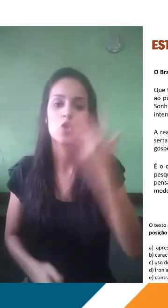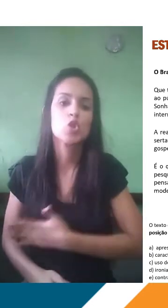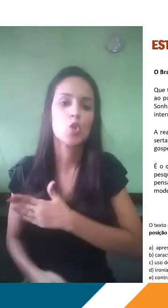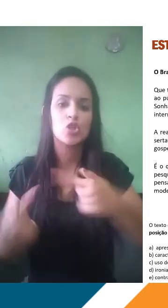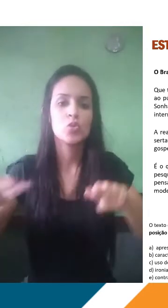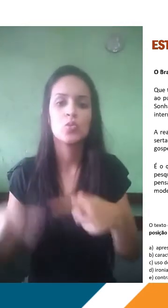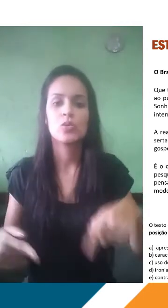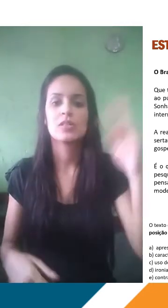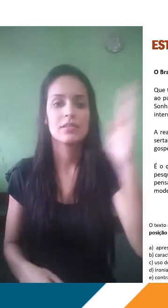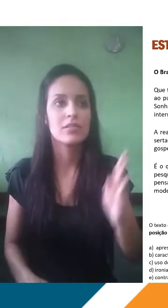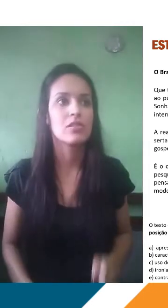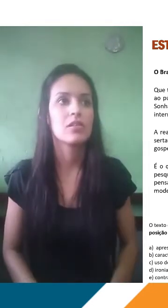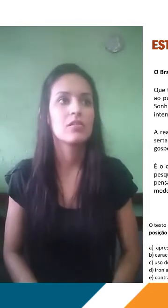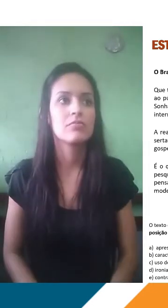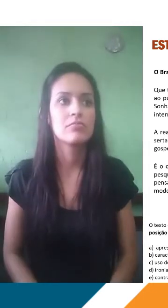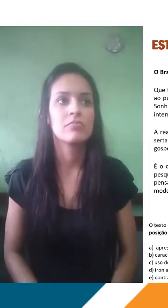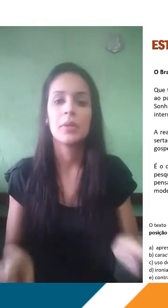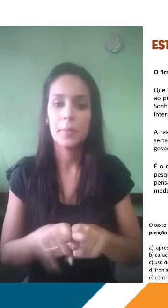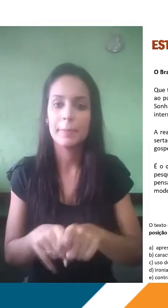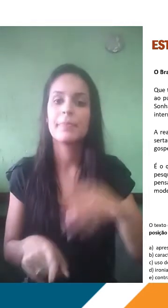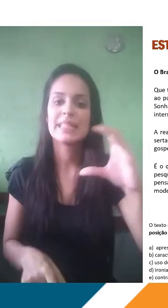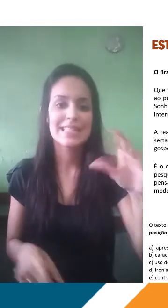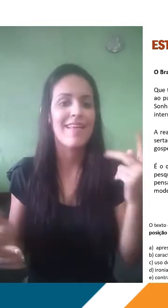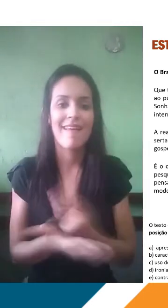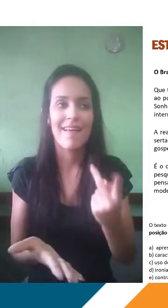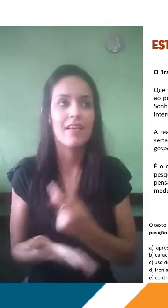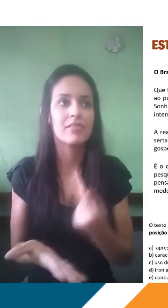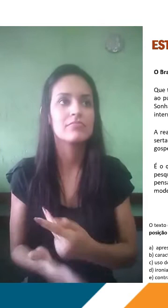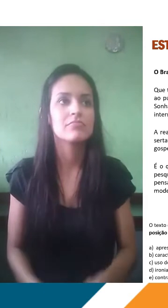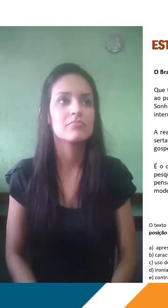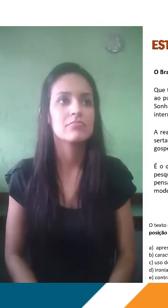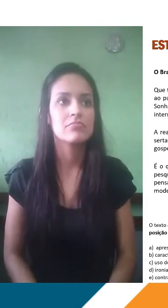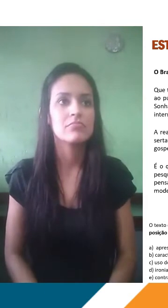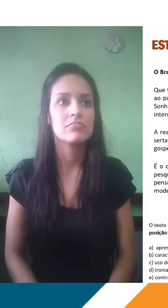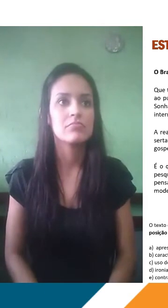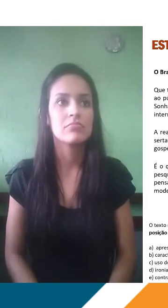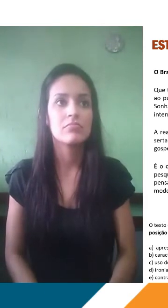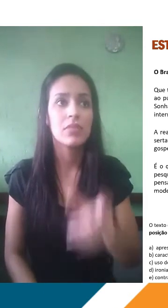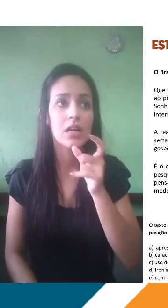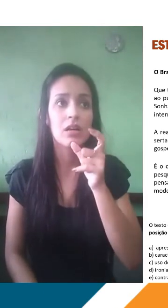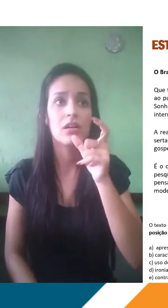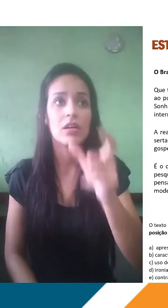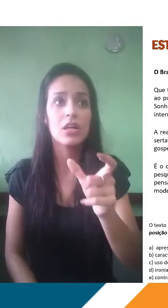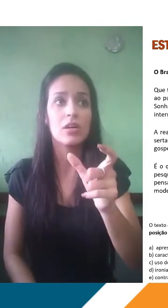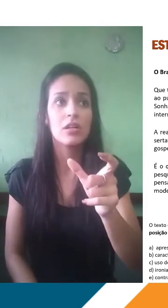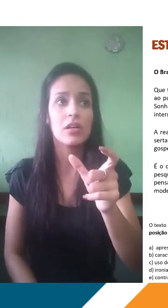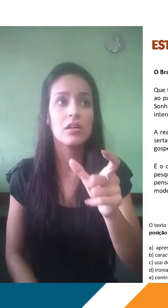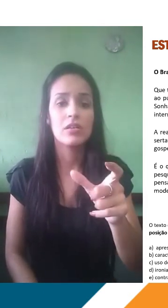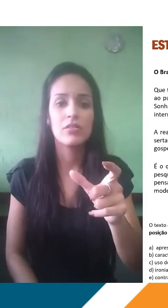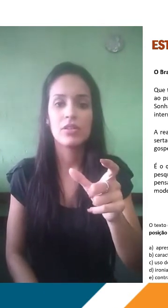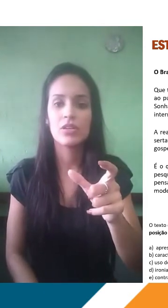desconsiderar a letra C As palavras Império e Baluarte mencionadas na opção D são sim utilizadas de maneira irônica